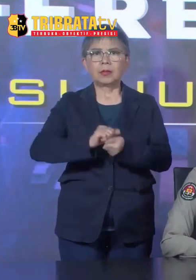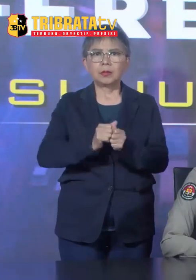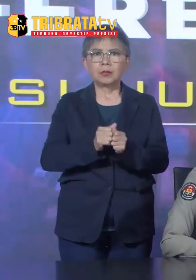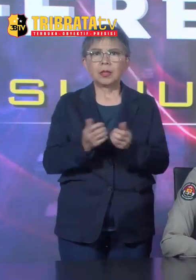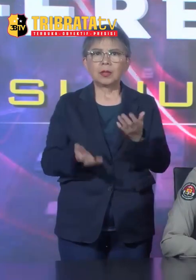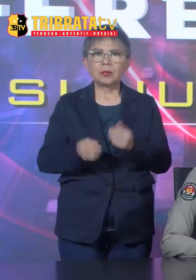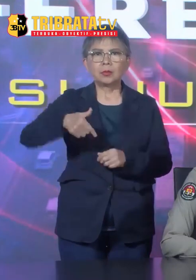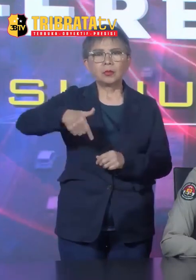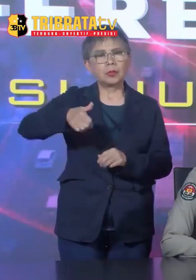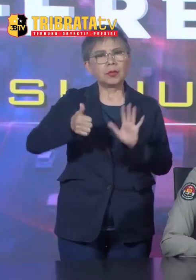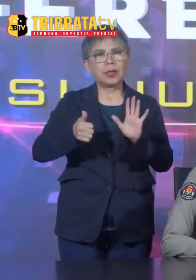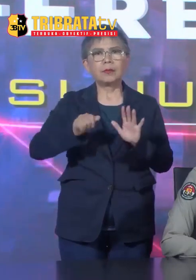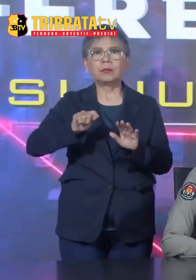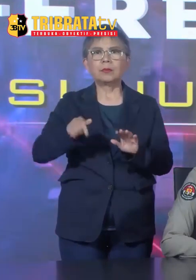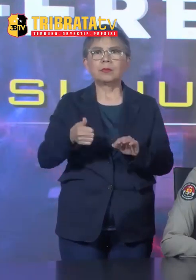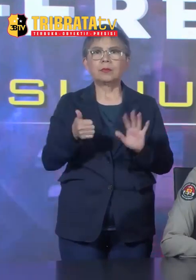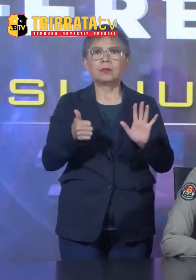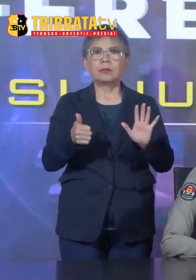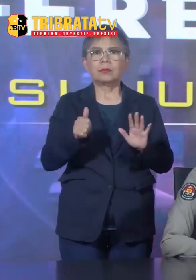kasus atau